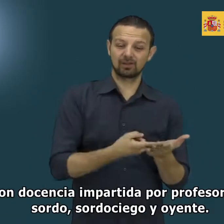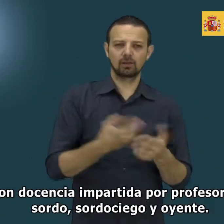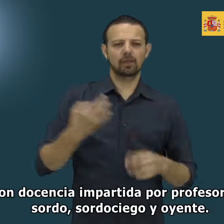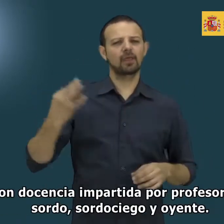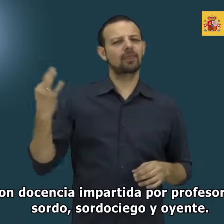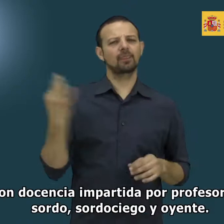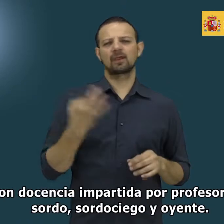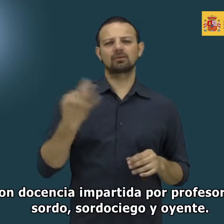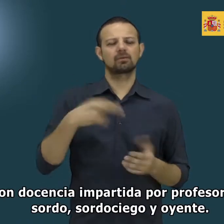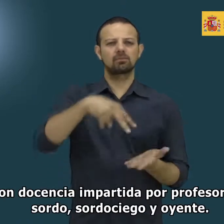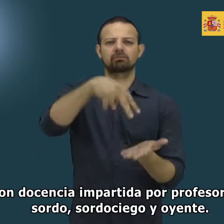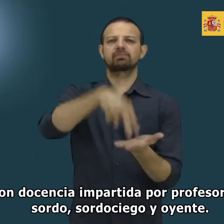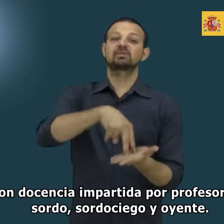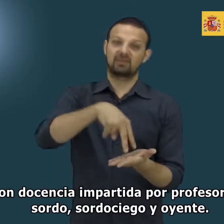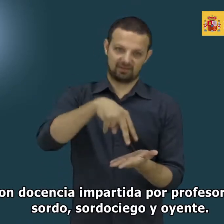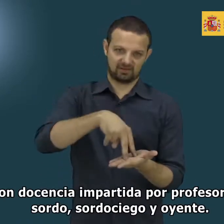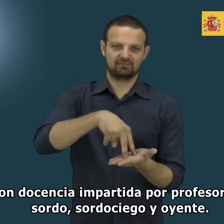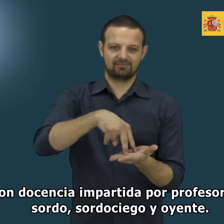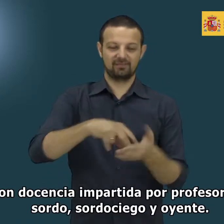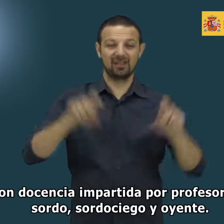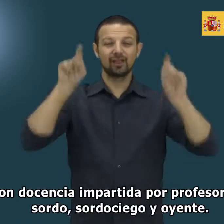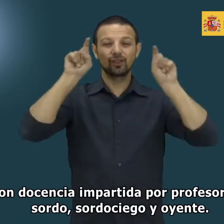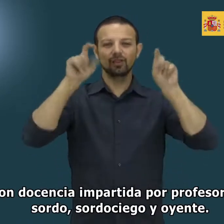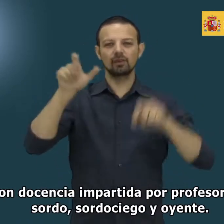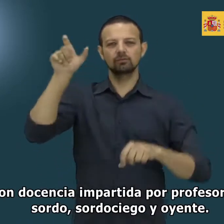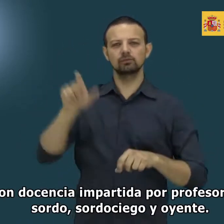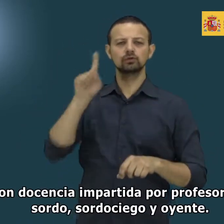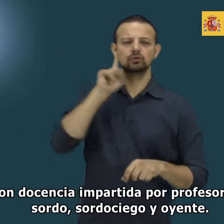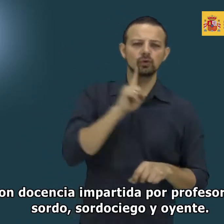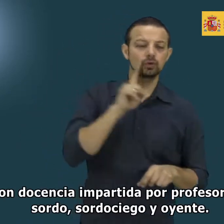con docencia impartida por profesorado sordo, sordociego y oyente.